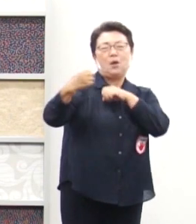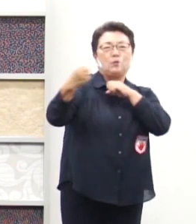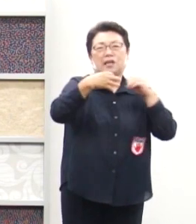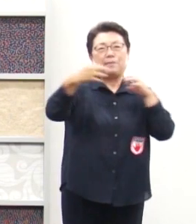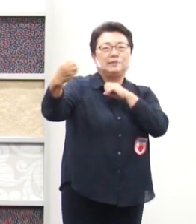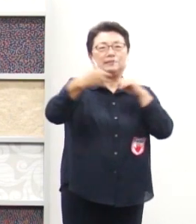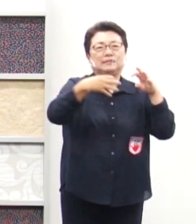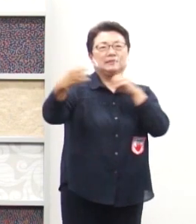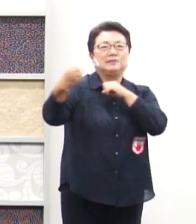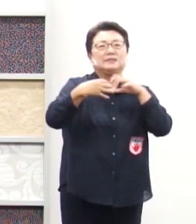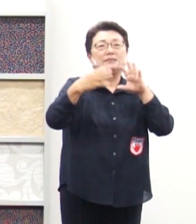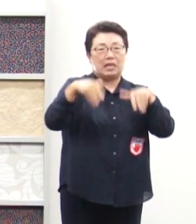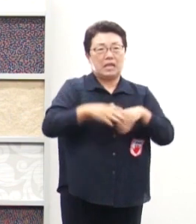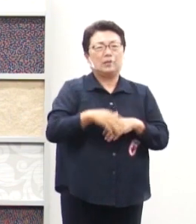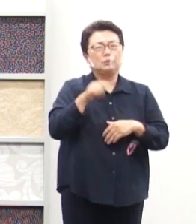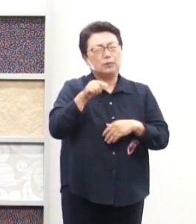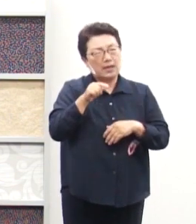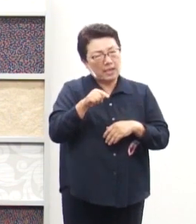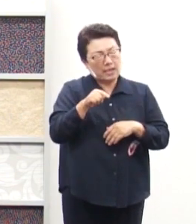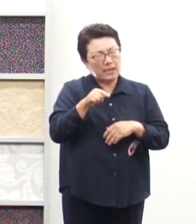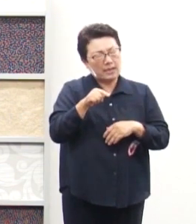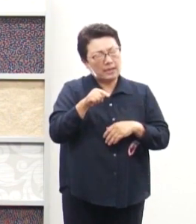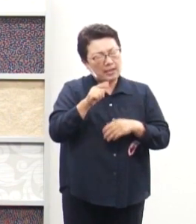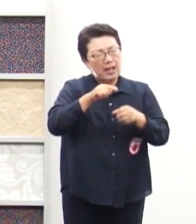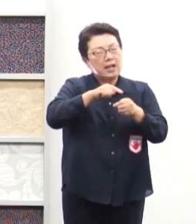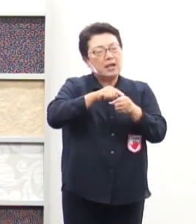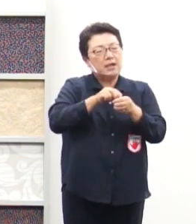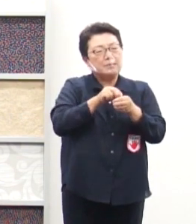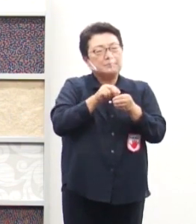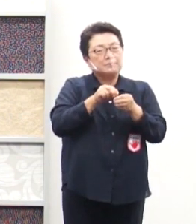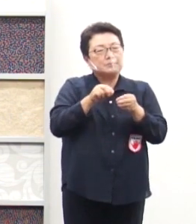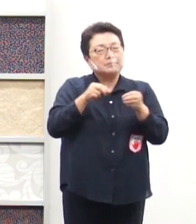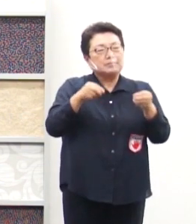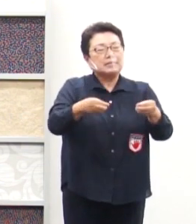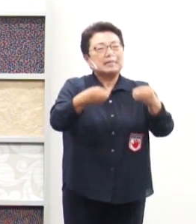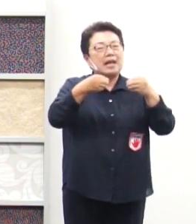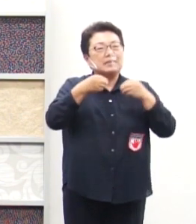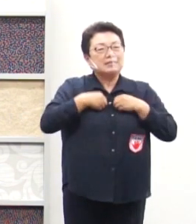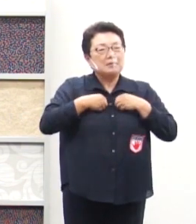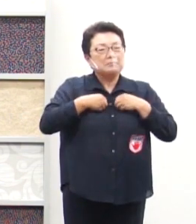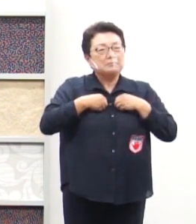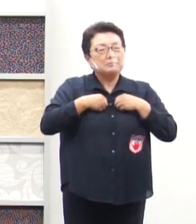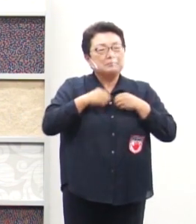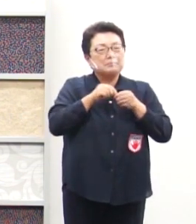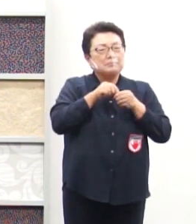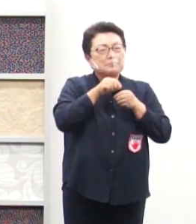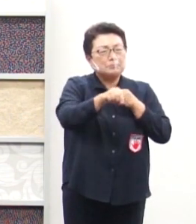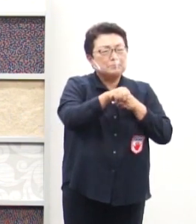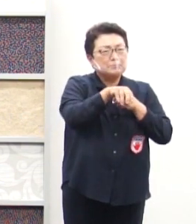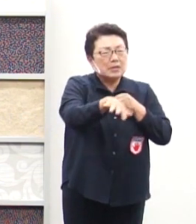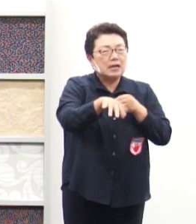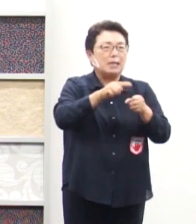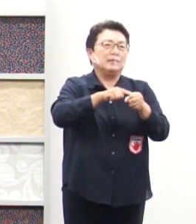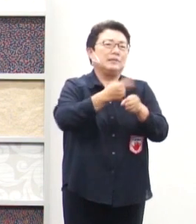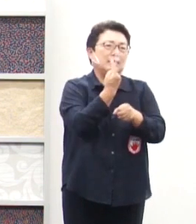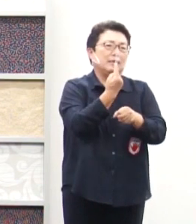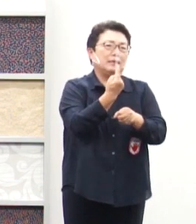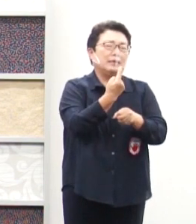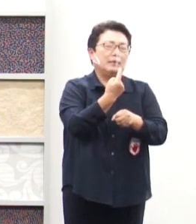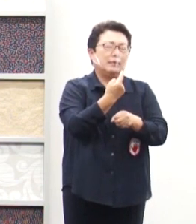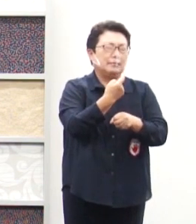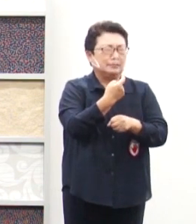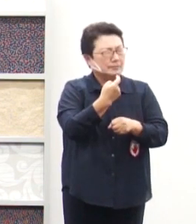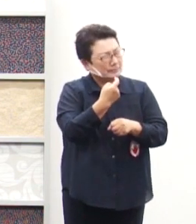した、それが一つ気になることです。そして